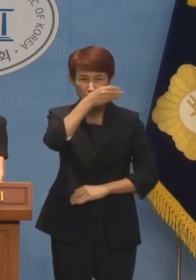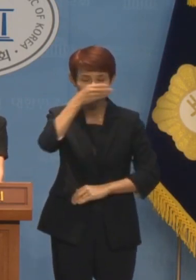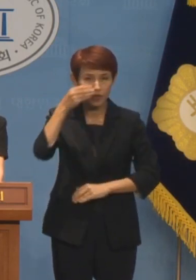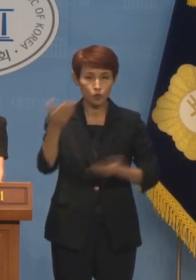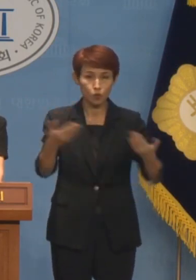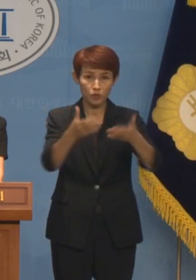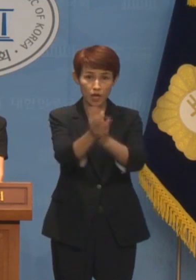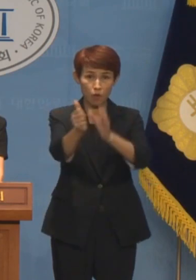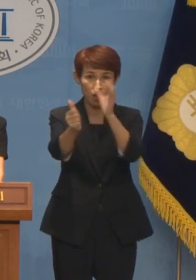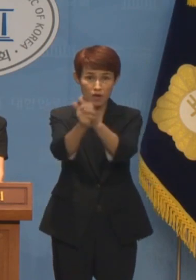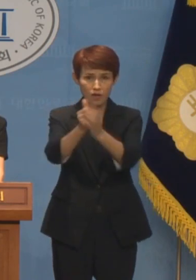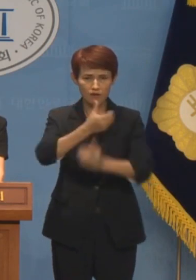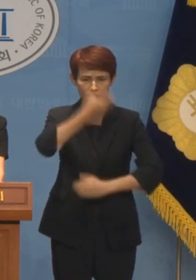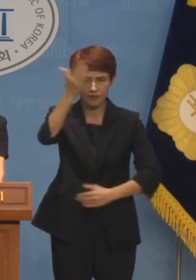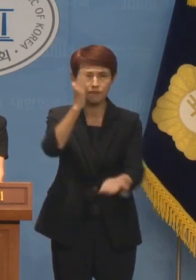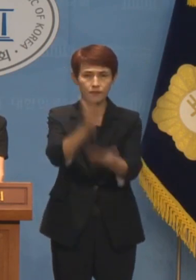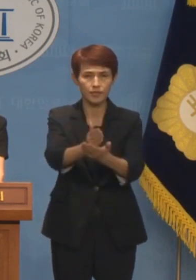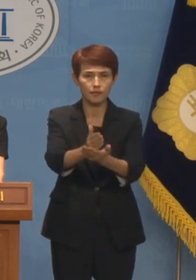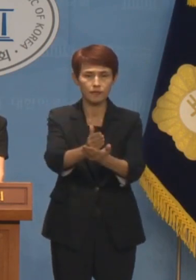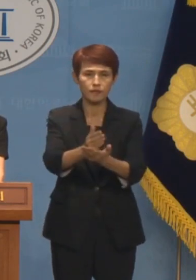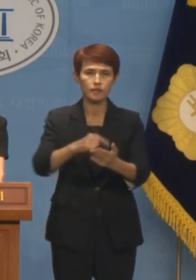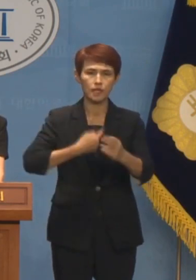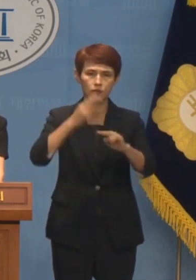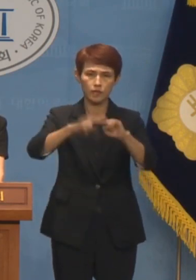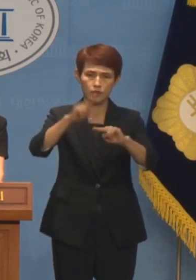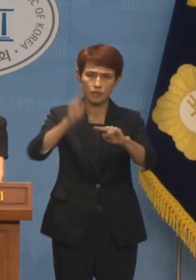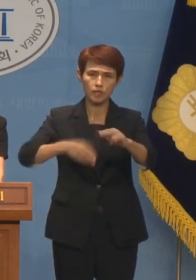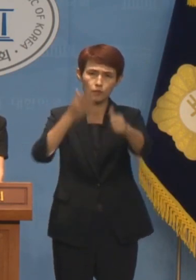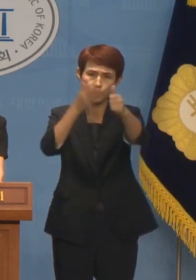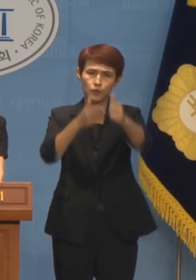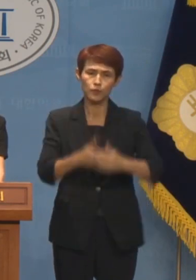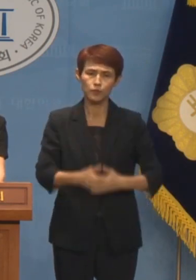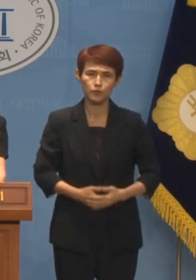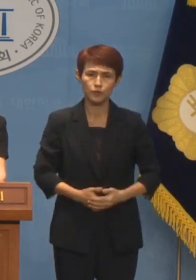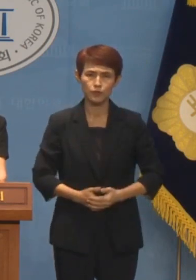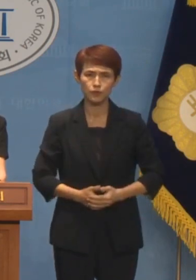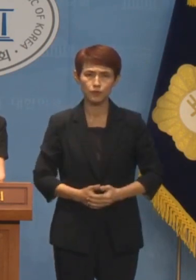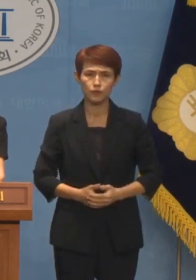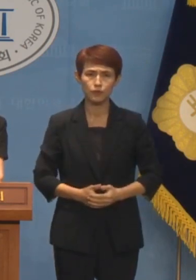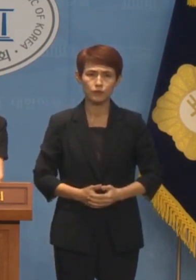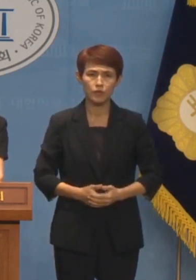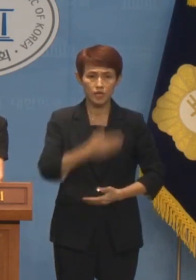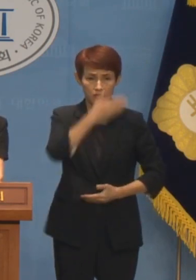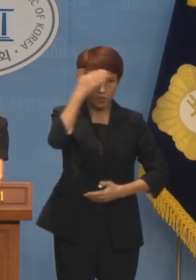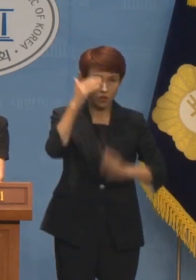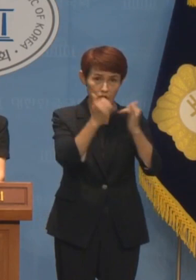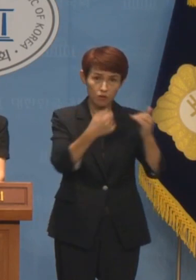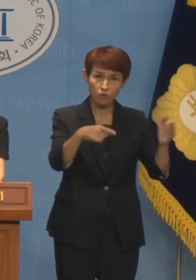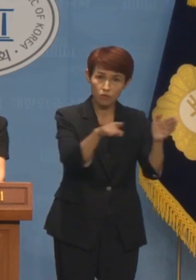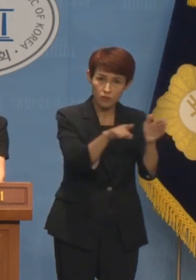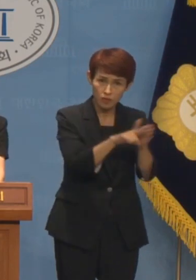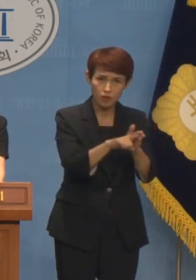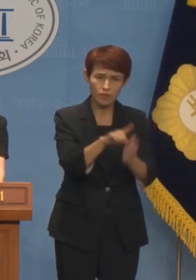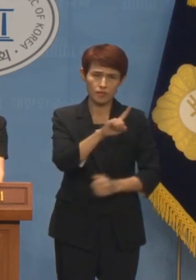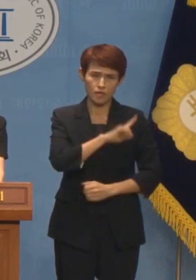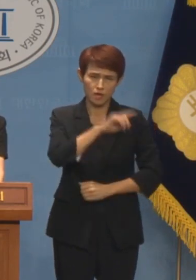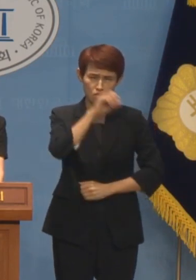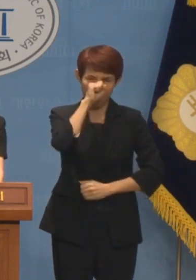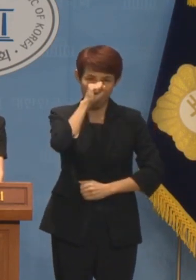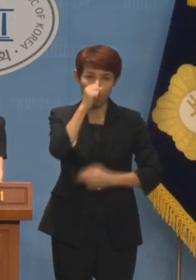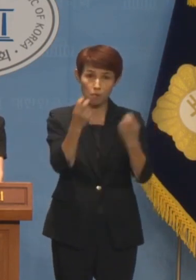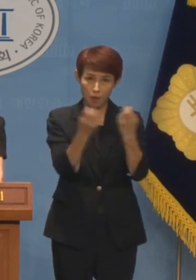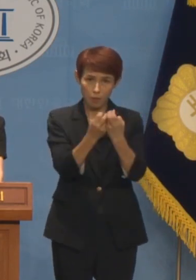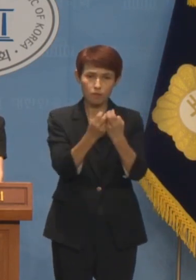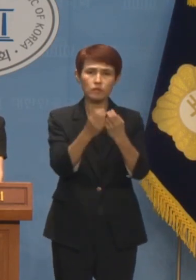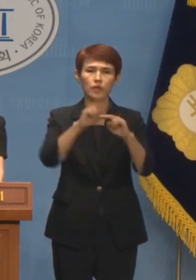노동부 장관을 꿈꾸지 말고 자진 사퇴부터 하십시오. 우리 청년들을 위해 가장 좋은 선택이